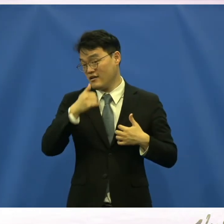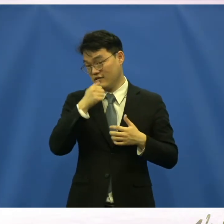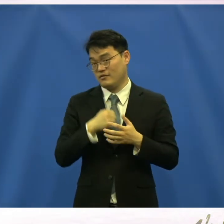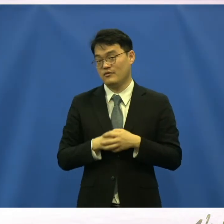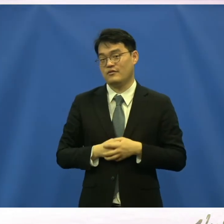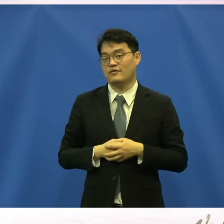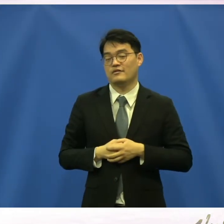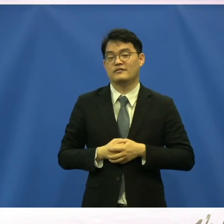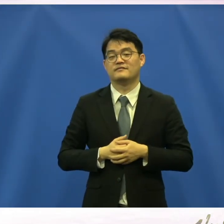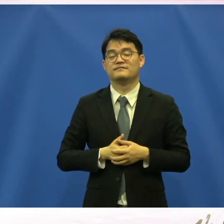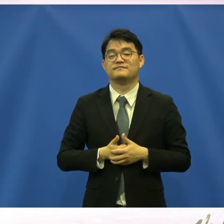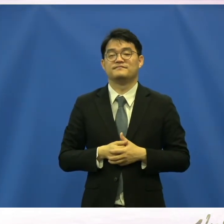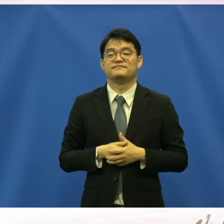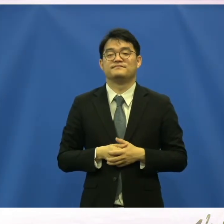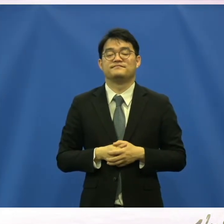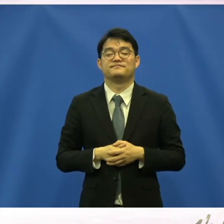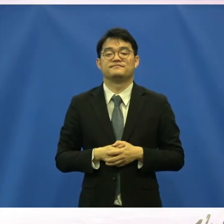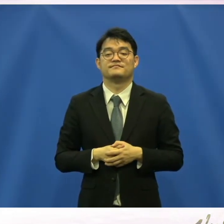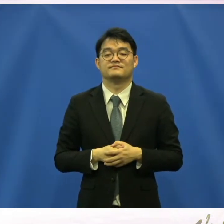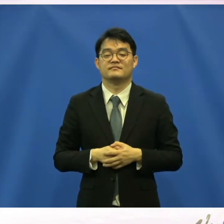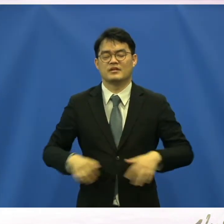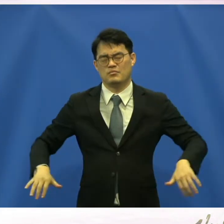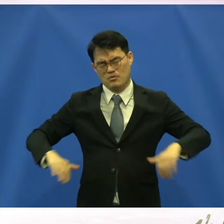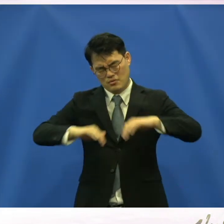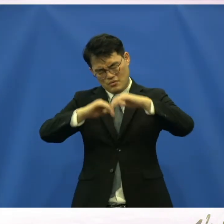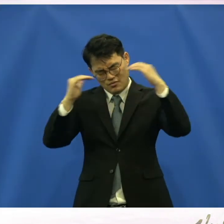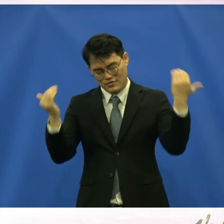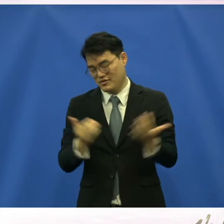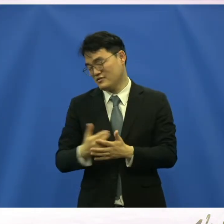아무것도 없는 자 같으나 모든 것을 가진 자로다.